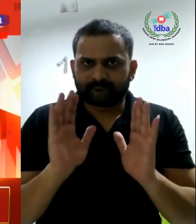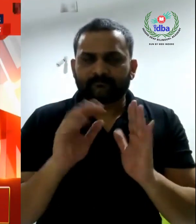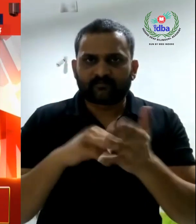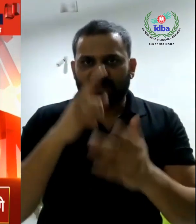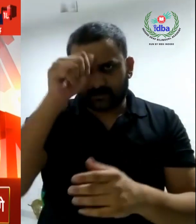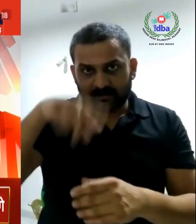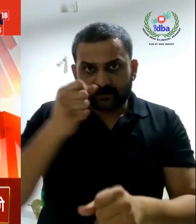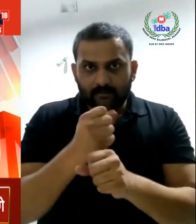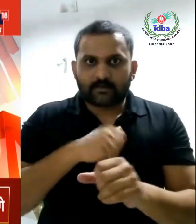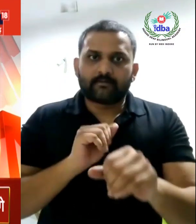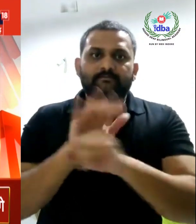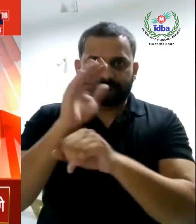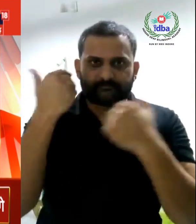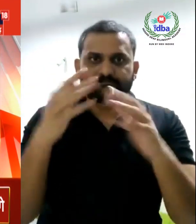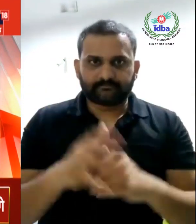को भेजा है।